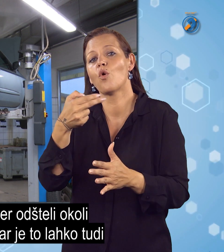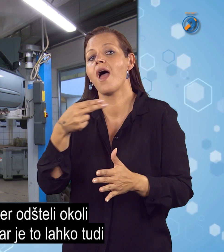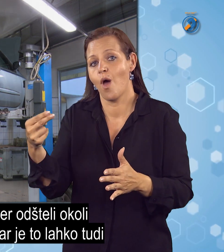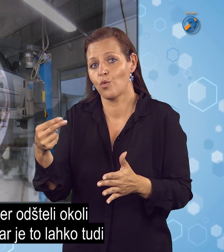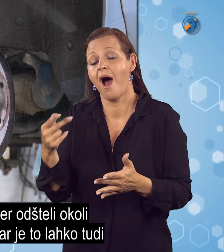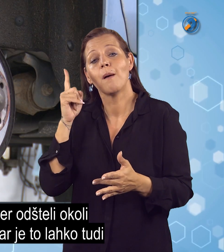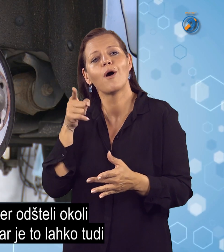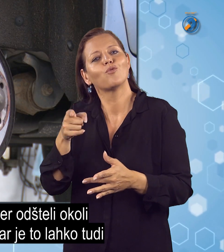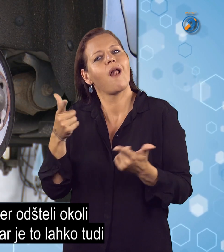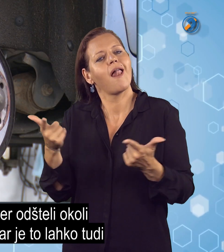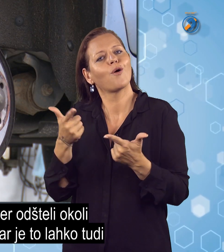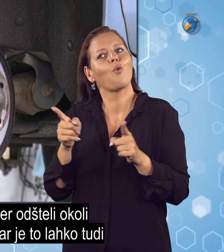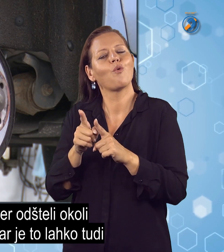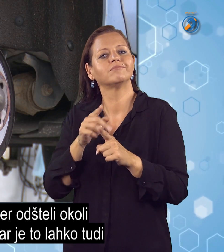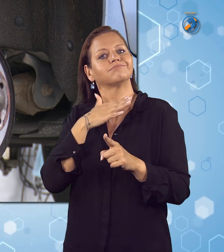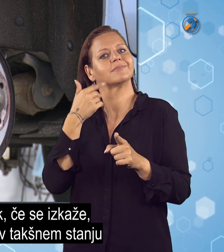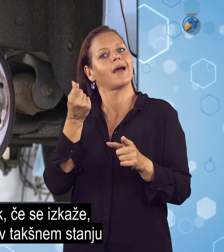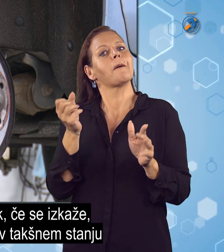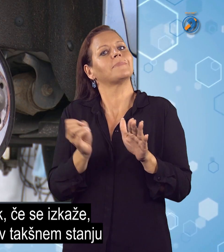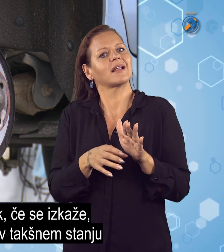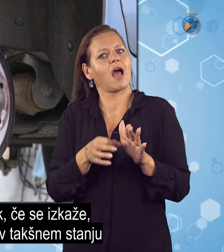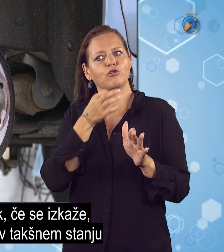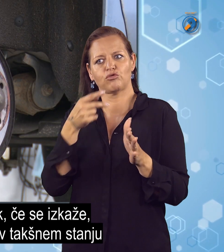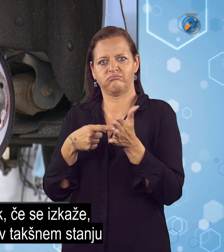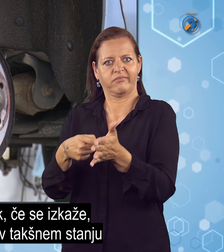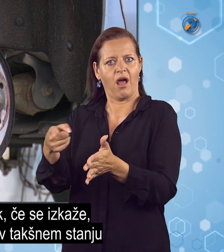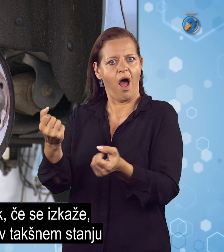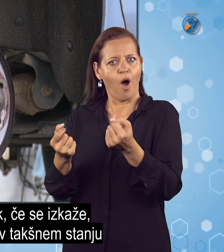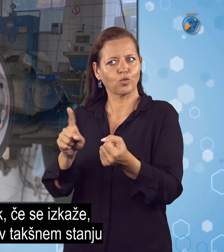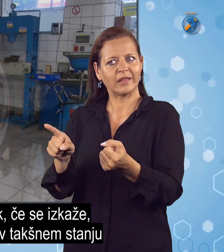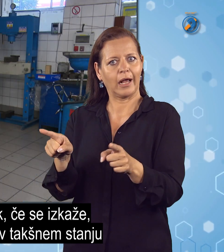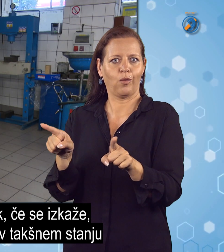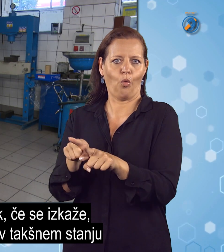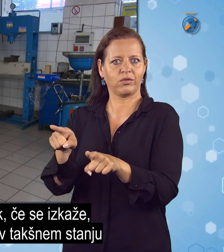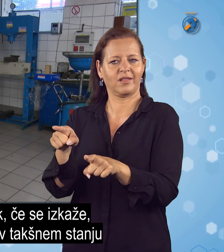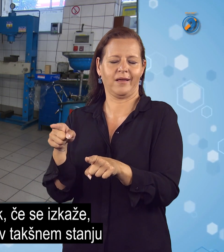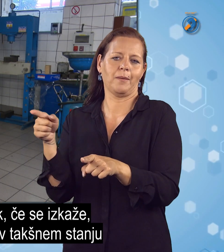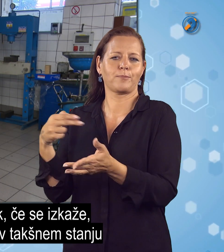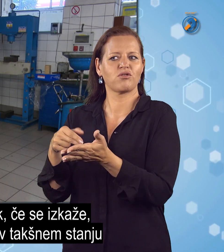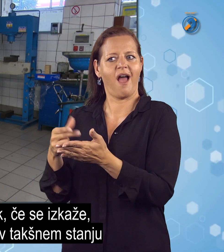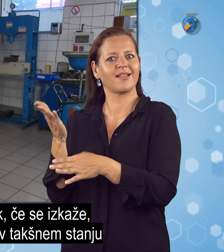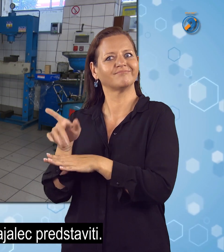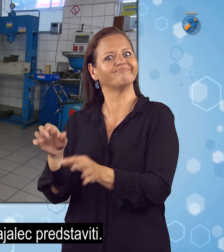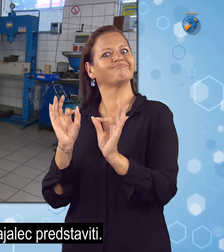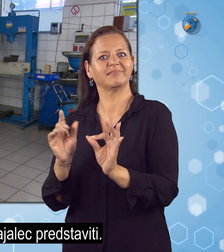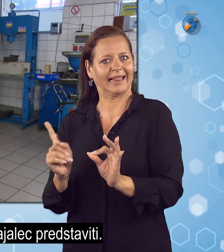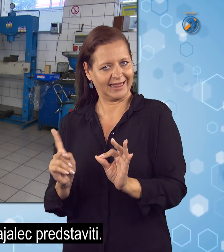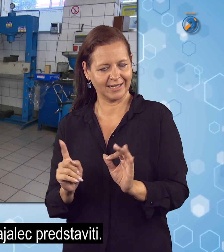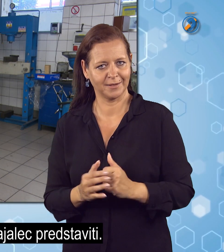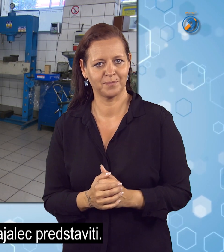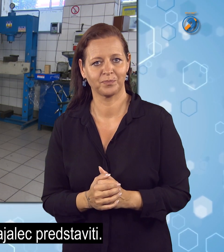to lahko tudi velik prihranek, če se izkaže, da avtomobil ni v takšnem stanju, kot ga želi prodajalec predstaviti.